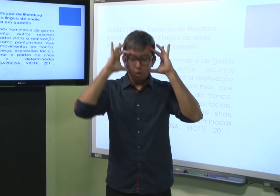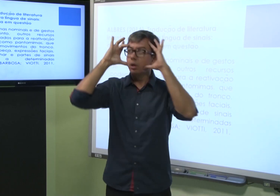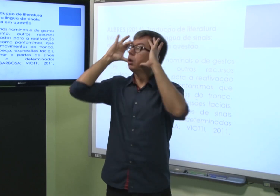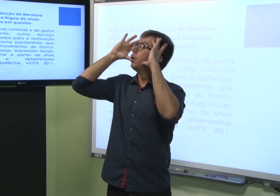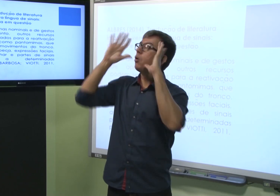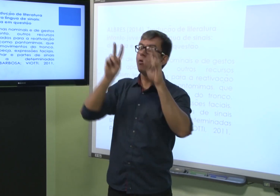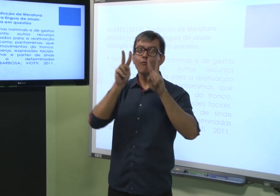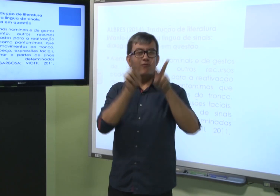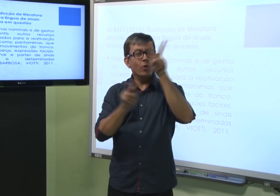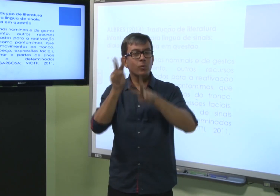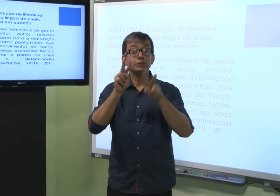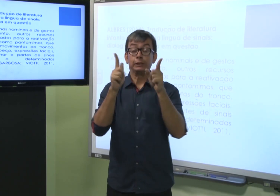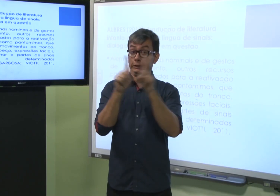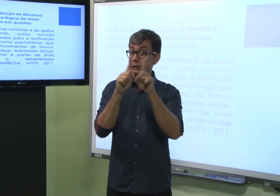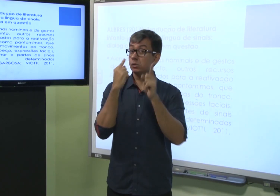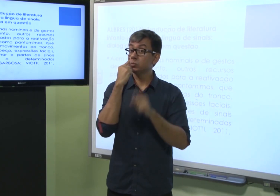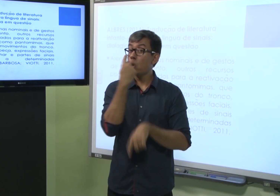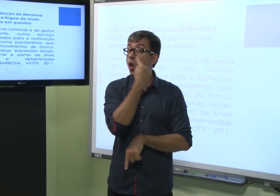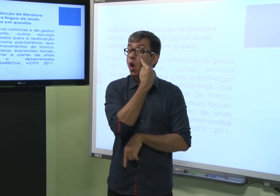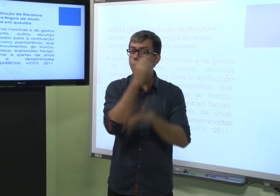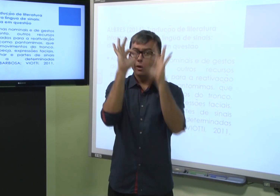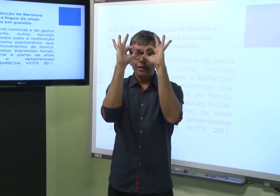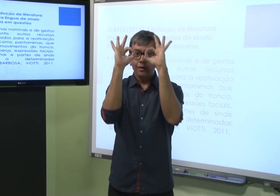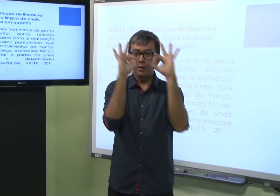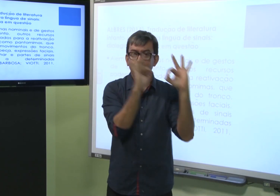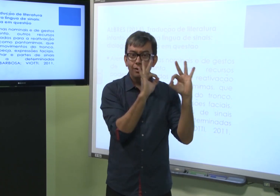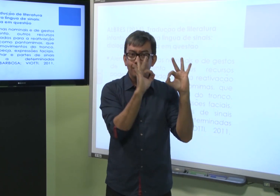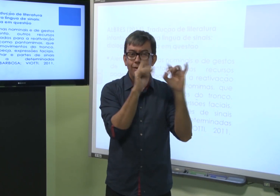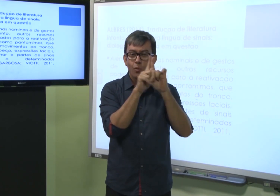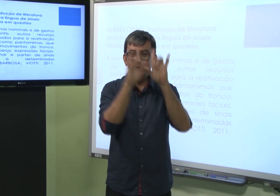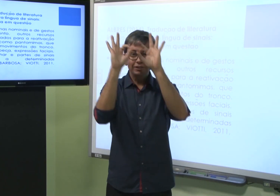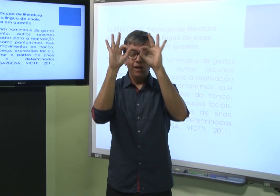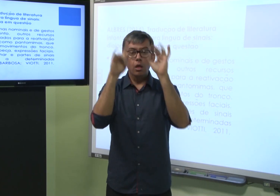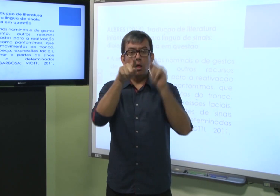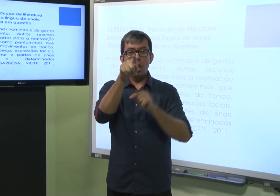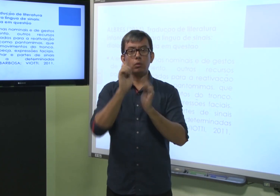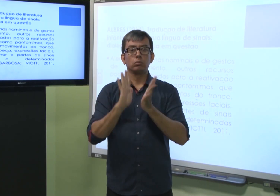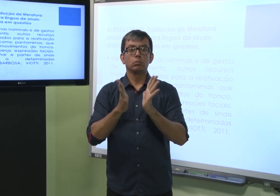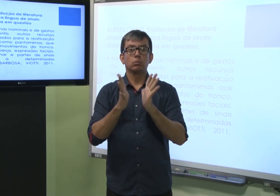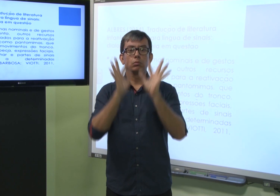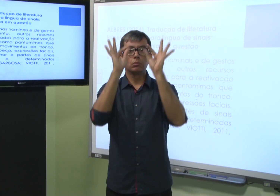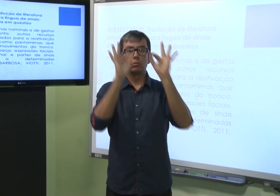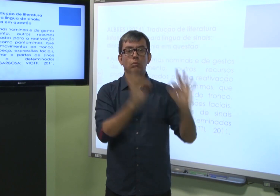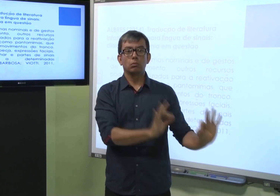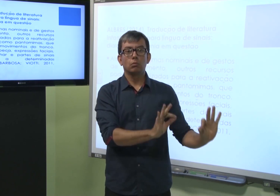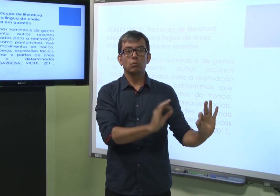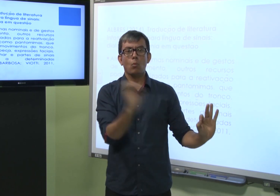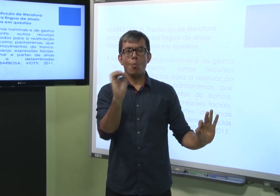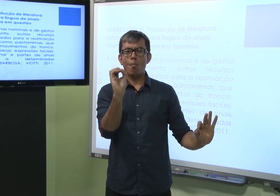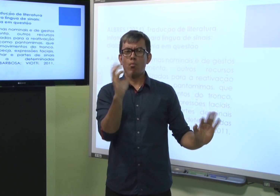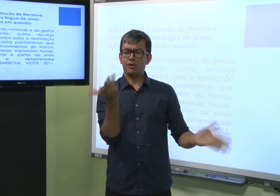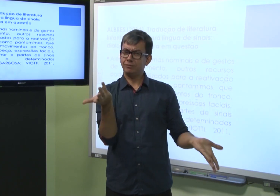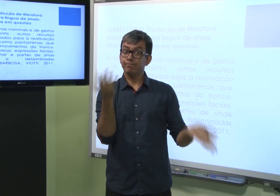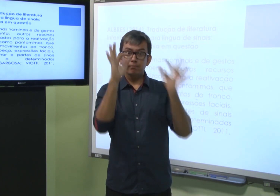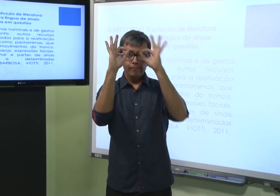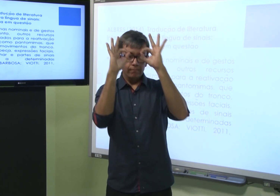Então eu posso fazer um movimento com a cabeça. Por exemplo, se a pessoa sinaliza e não olha para onde ela